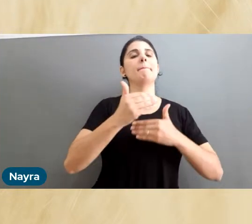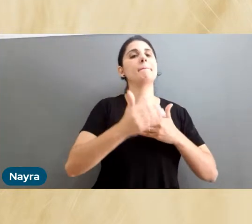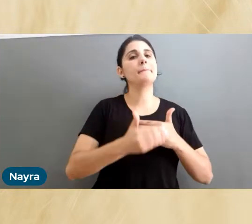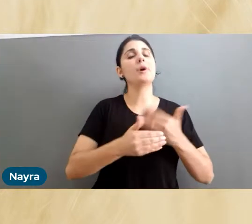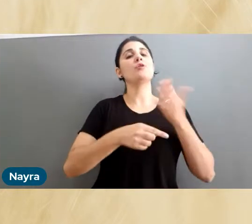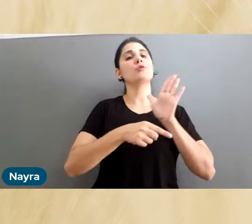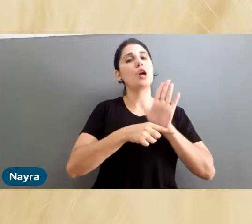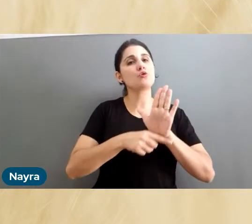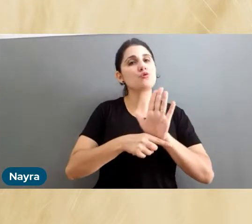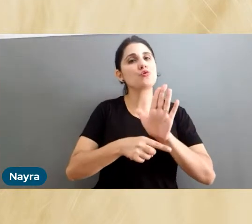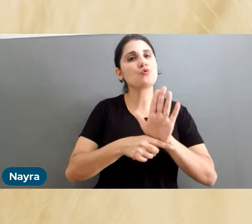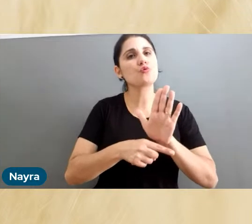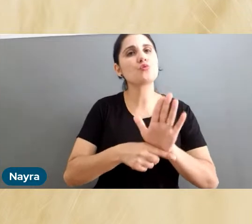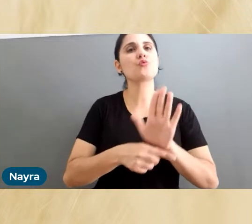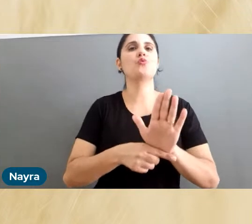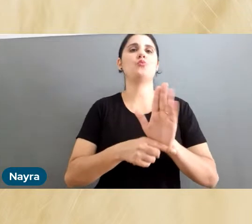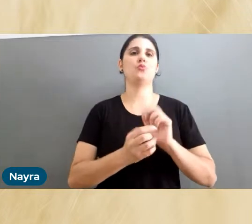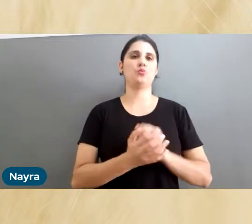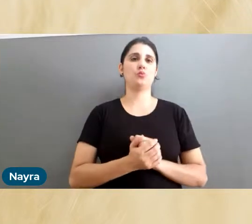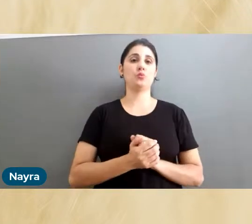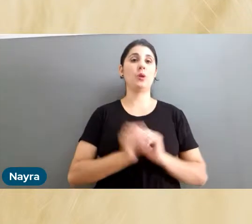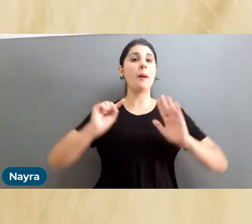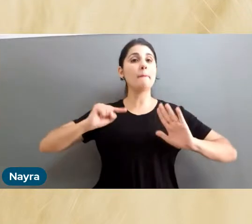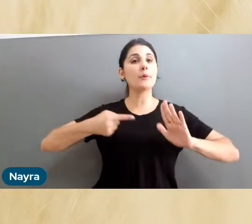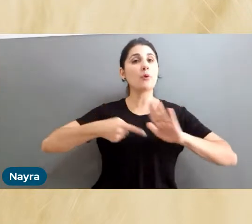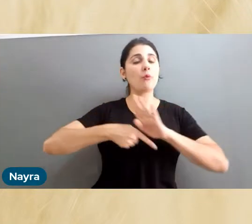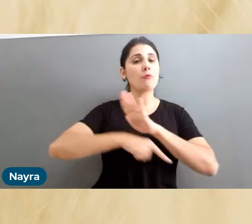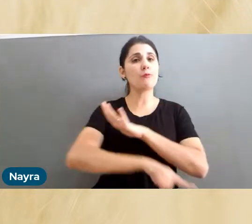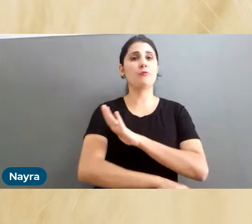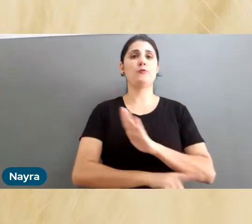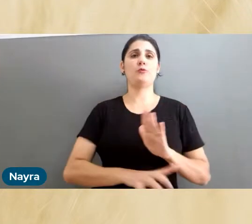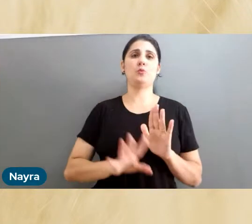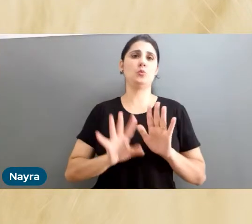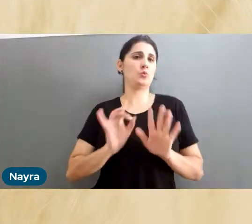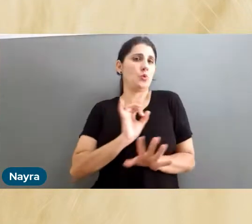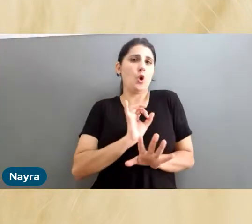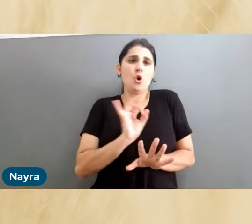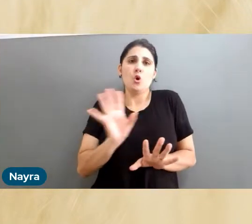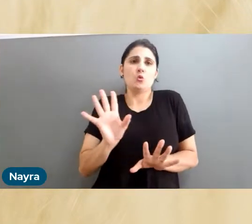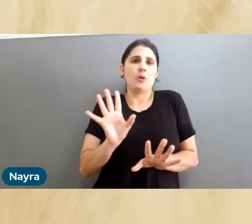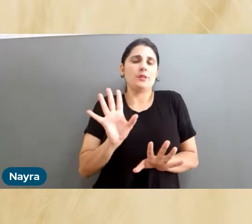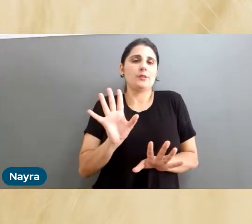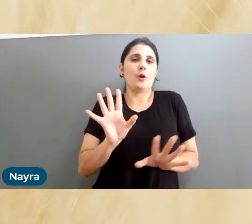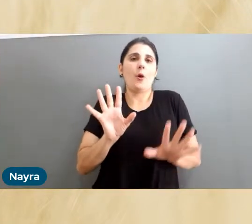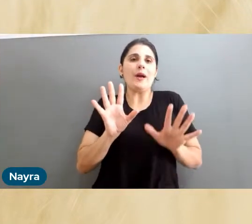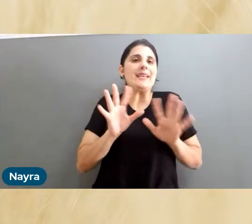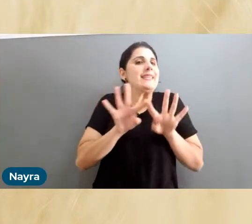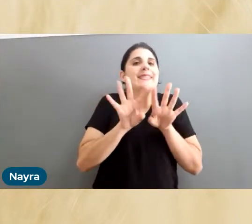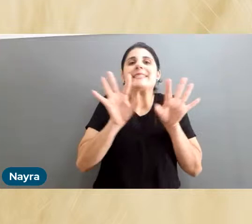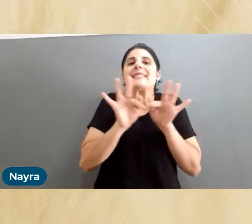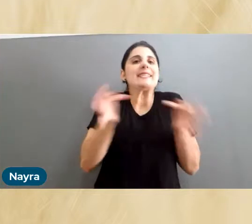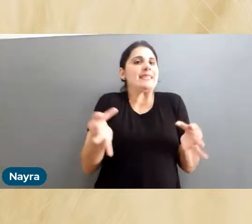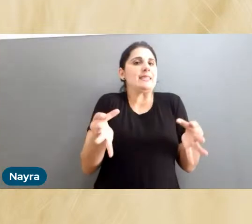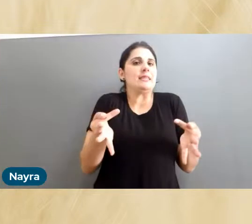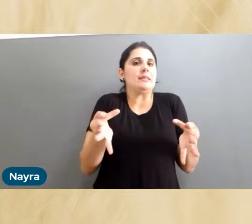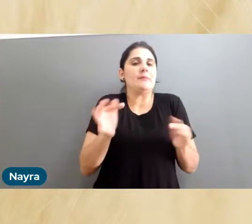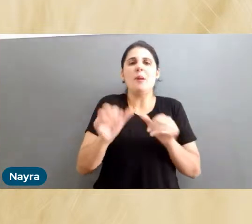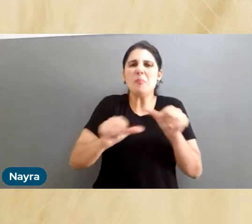coopere com a transformação profunda, porque não bastam mudanças superficiais, não bastam